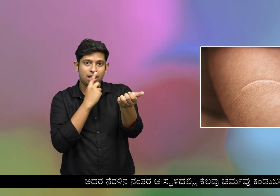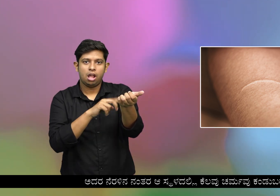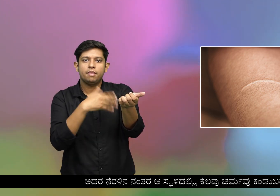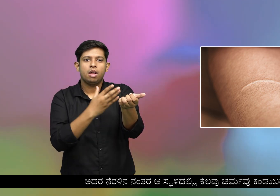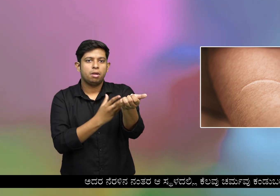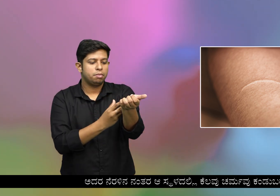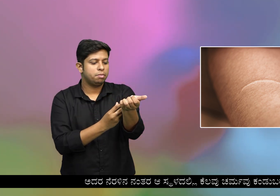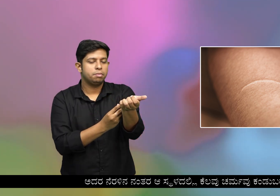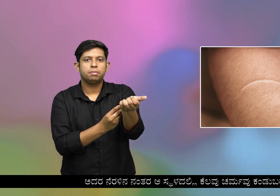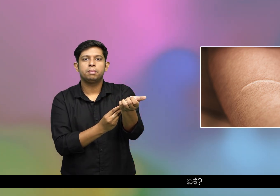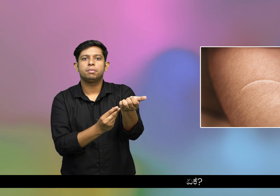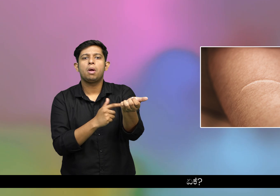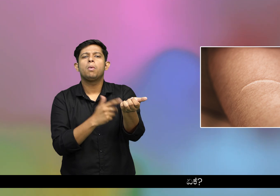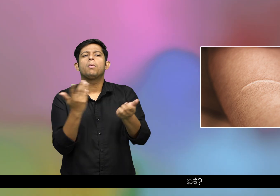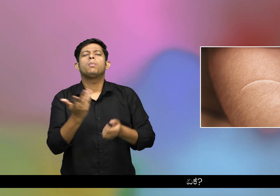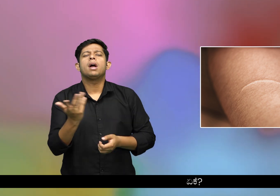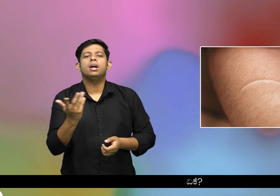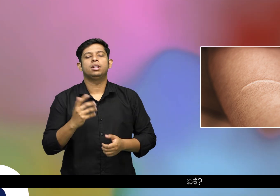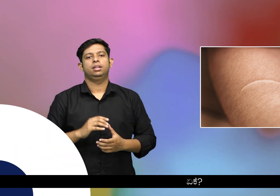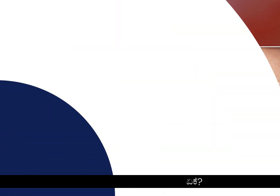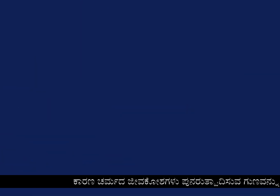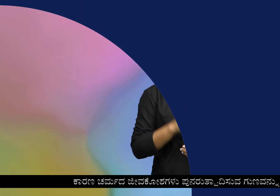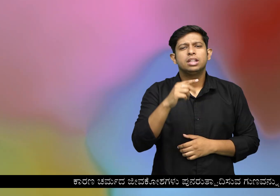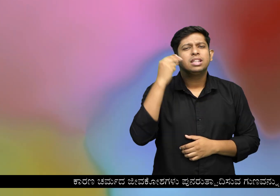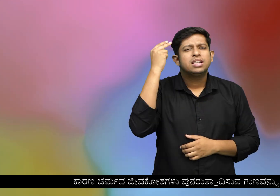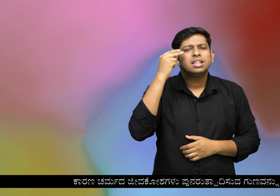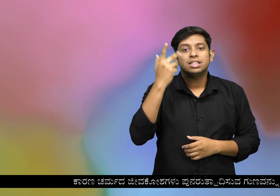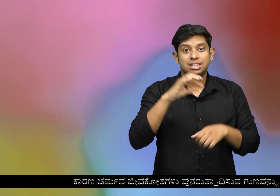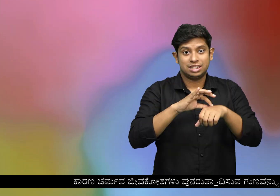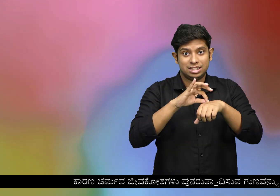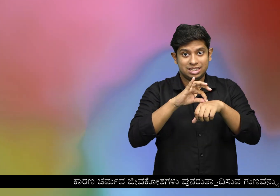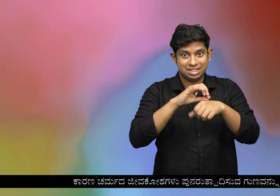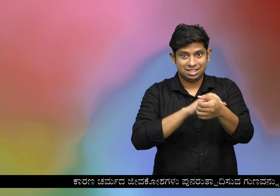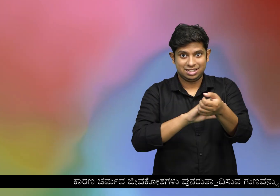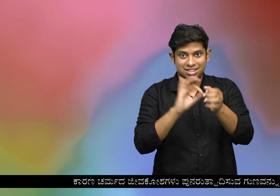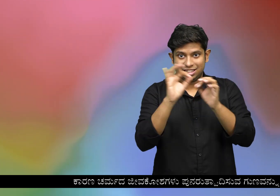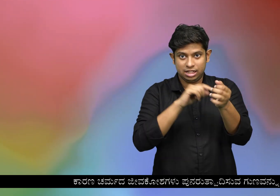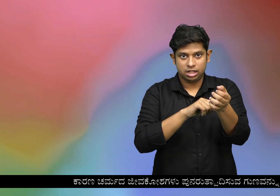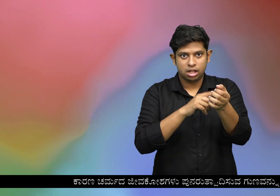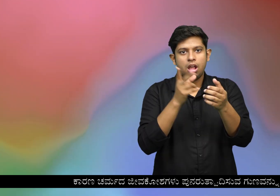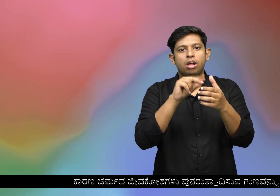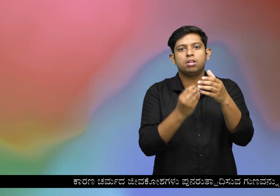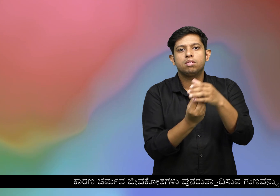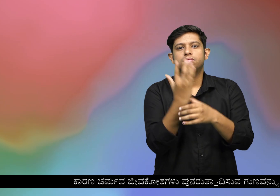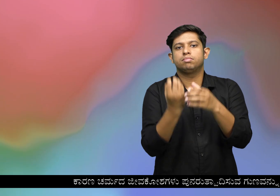ಕಂಡುಬರುತ್ತದೆ. ಏಕೆ? ಕಾರಣ, ಚರ್ಮದ ಜೀವಕೋಶಗಳು ಪುನರುತ್ಪಾದಿಸುವ ಗುಣವನ್ನು